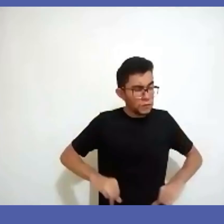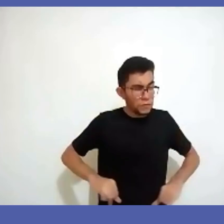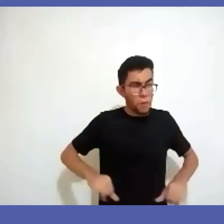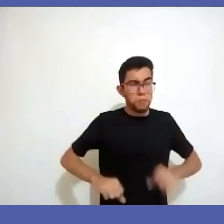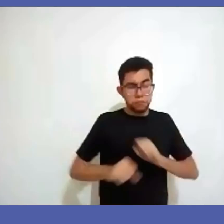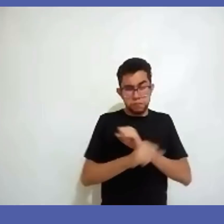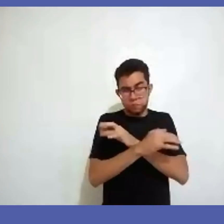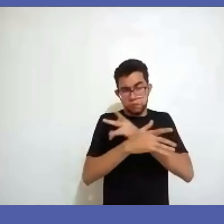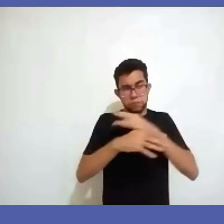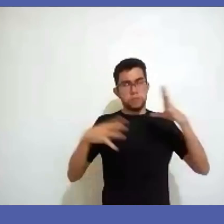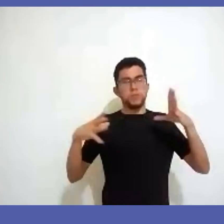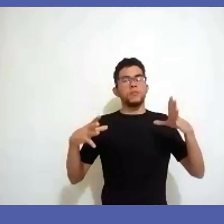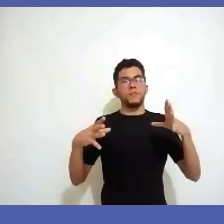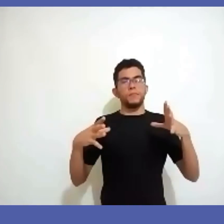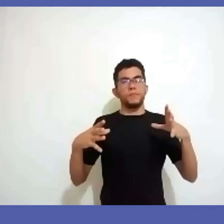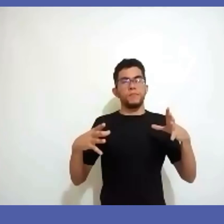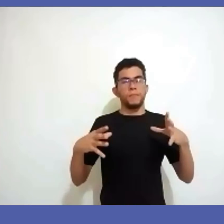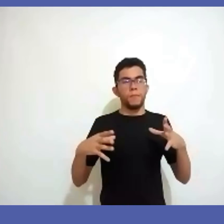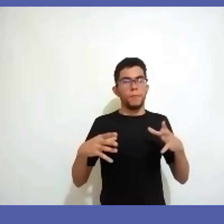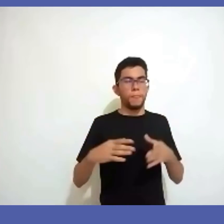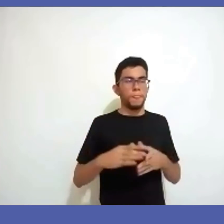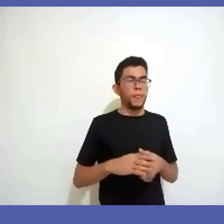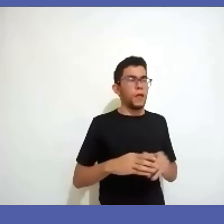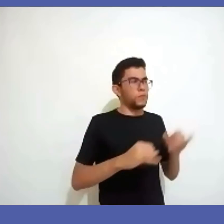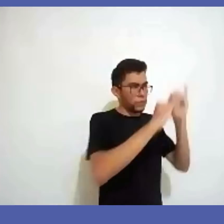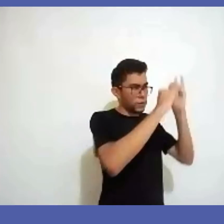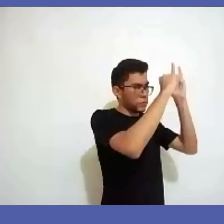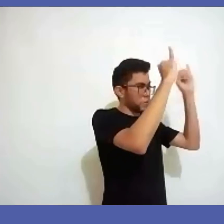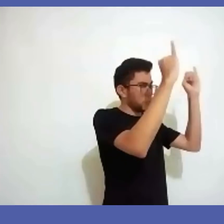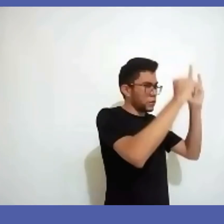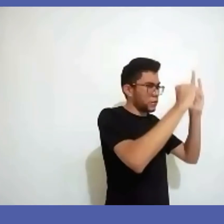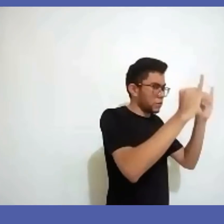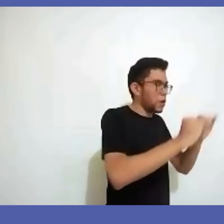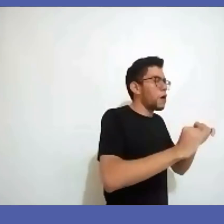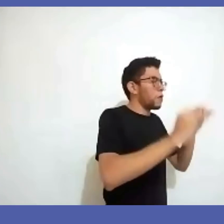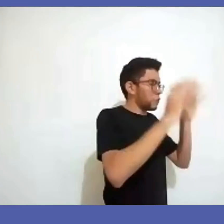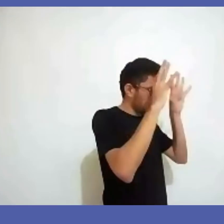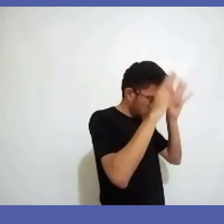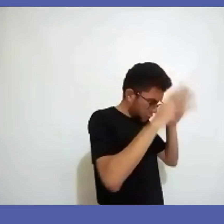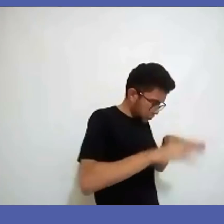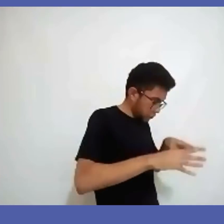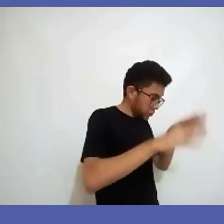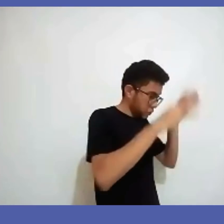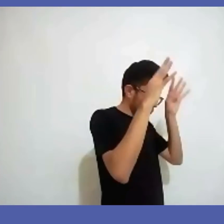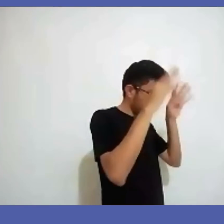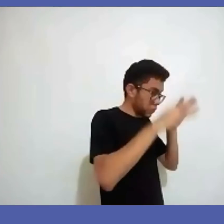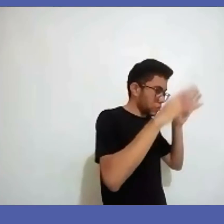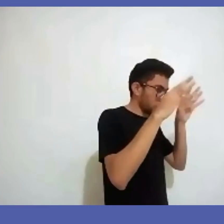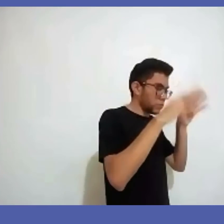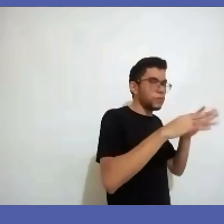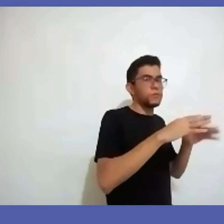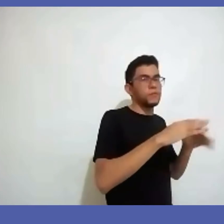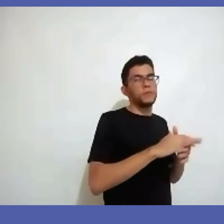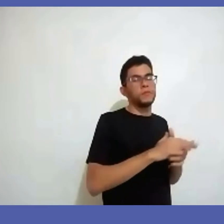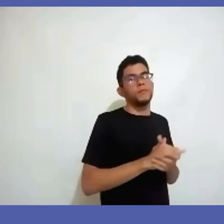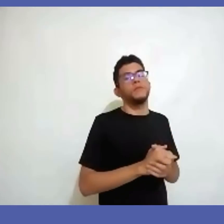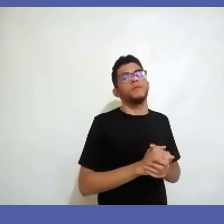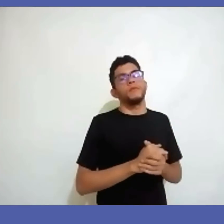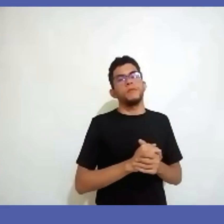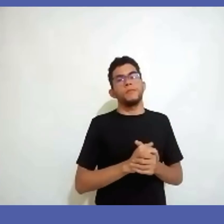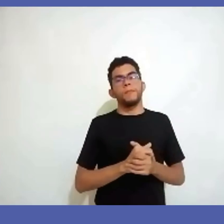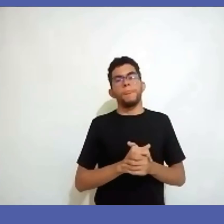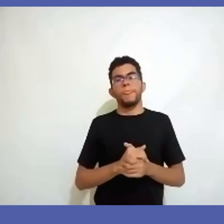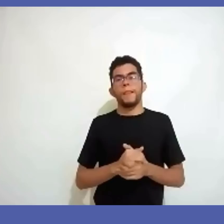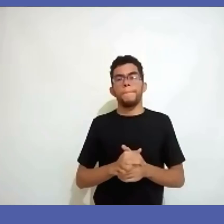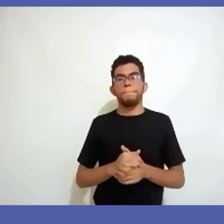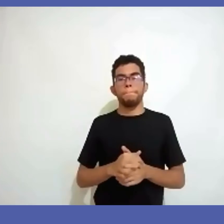a imagem da besta dentro do templo. Pela primeira vez um ídolo vai falar. Ele vai falar e vai ter poder